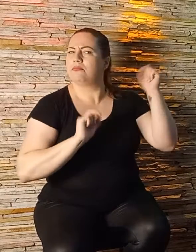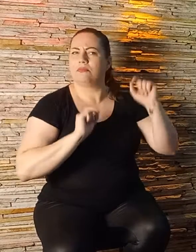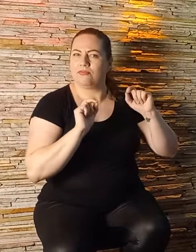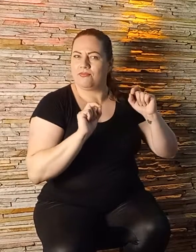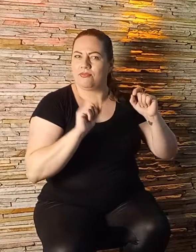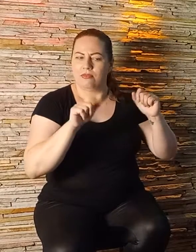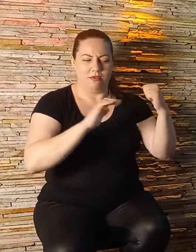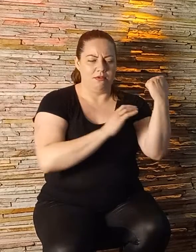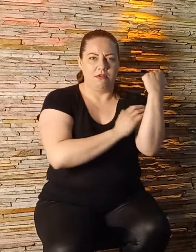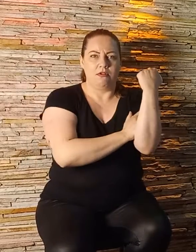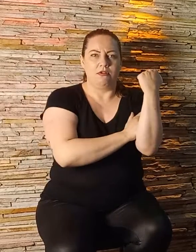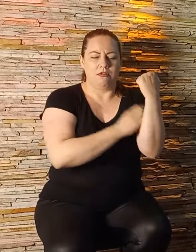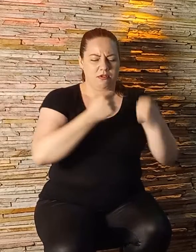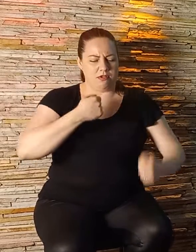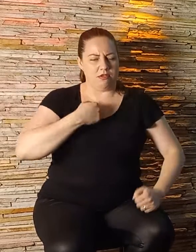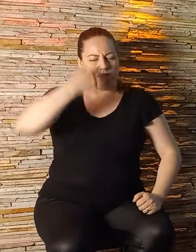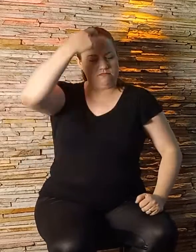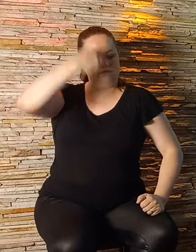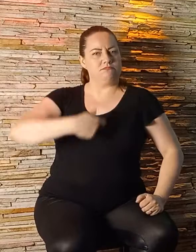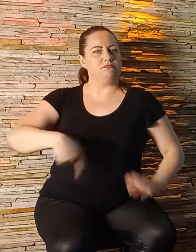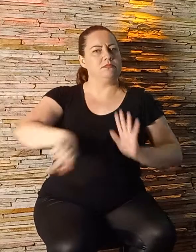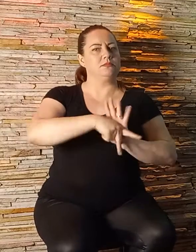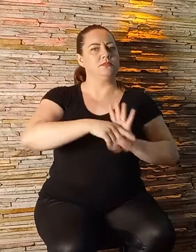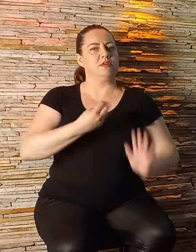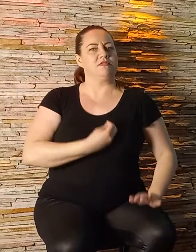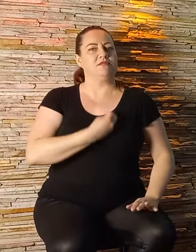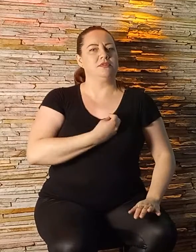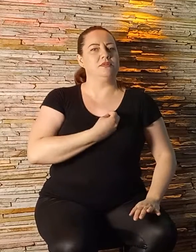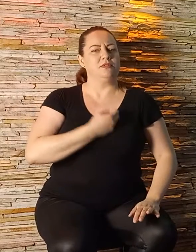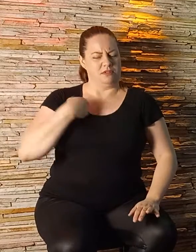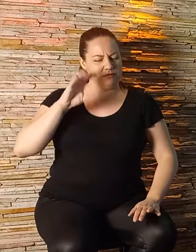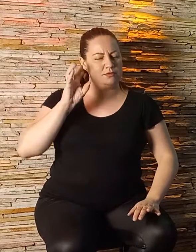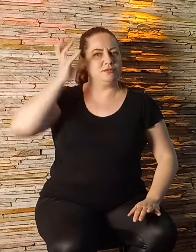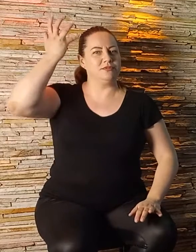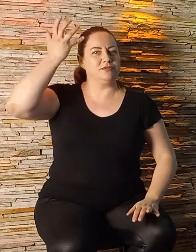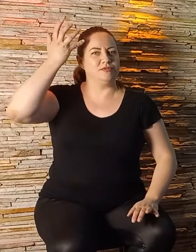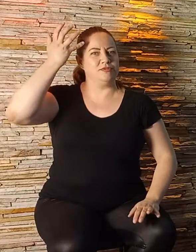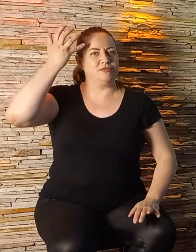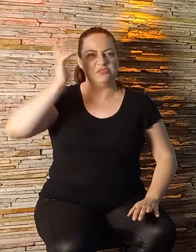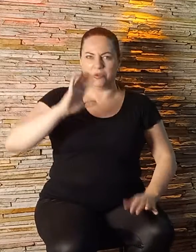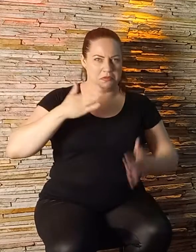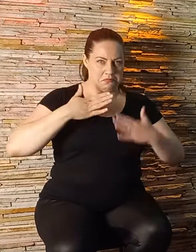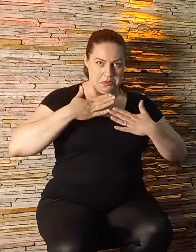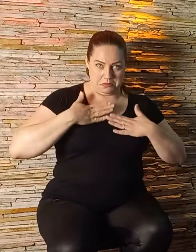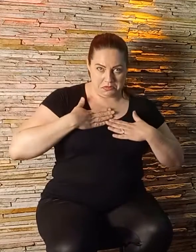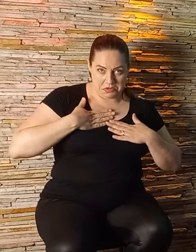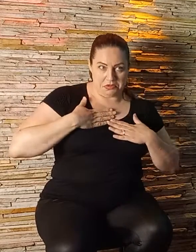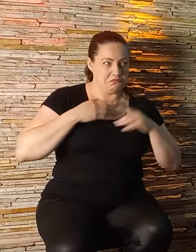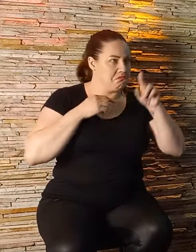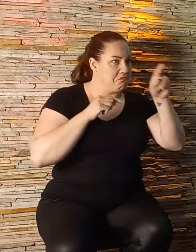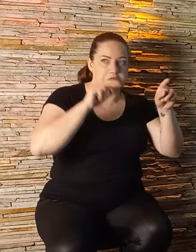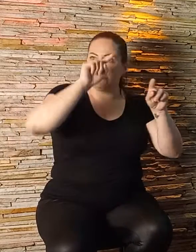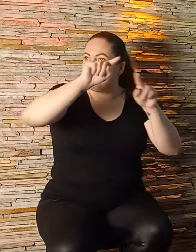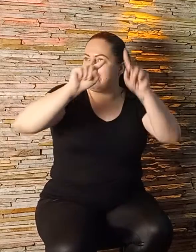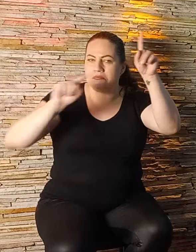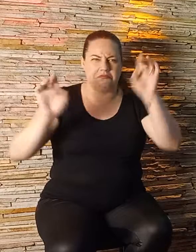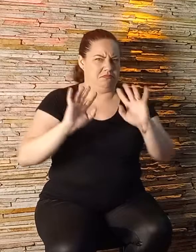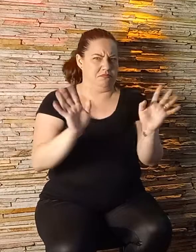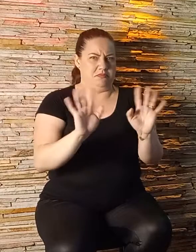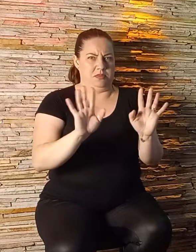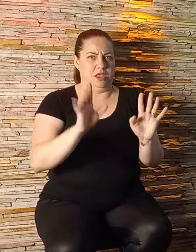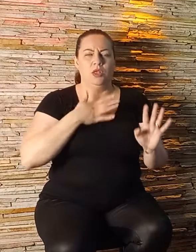gente é protetor na dona espero na proprietário da tua própria vida isso não é só para mim isso não é só para as pessoas que